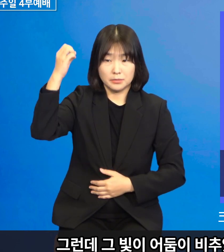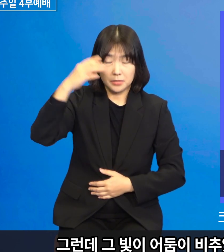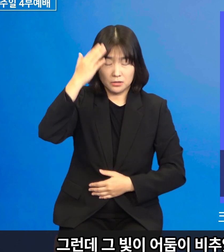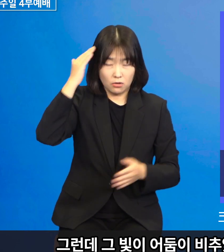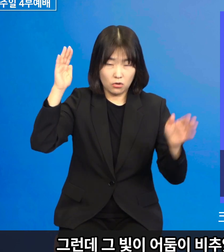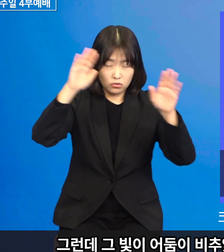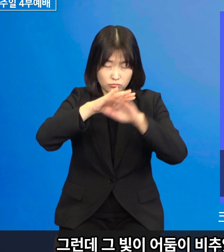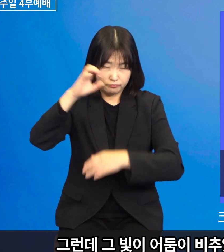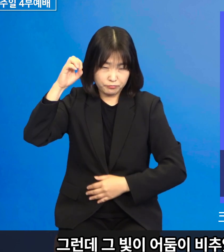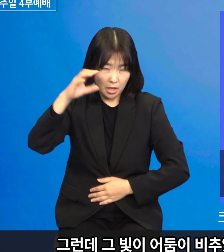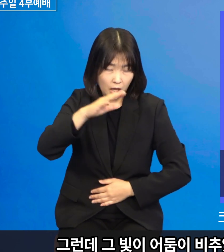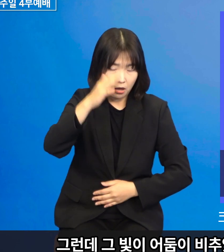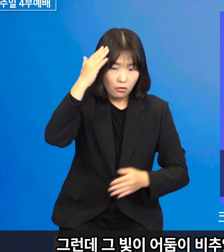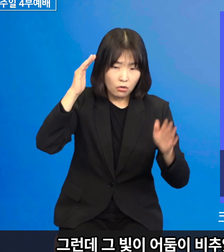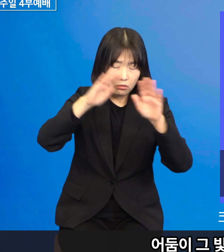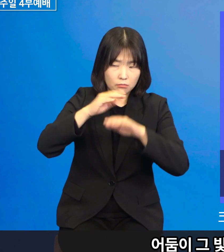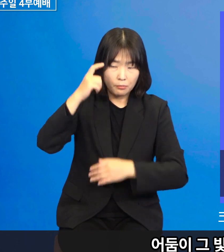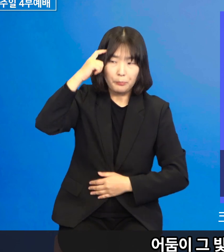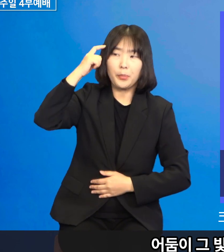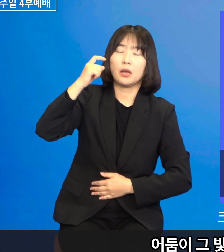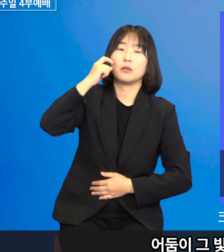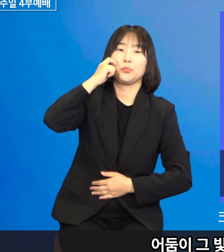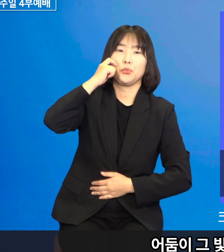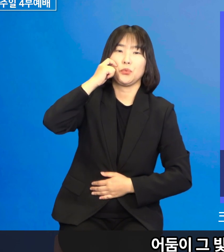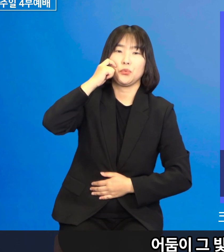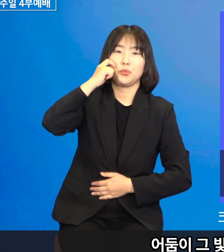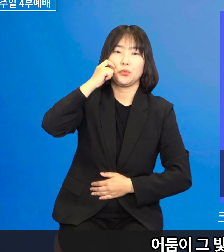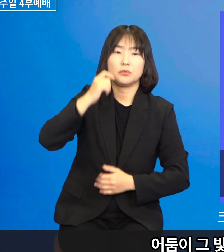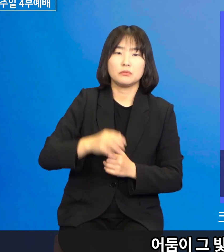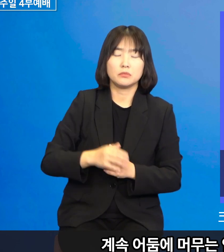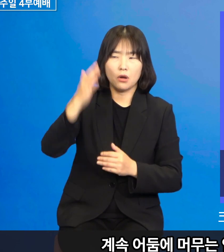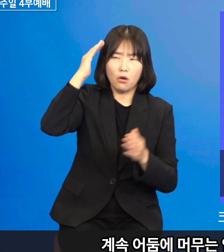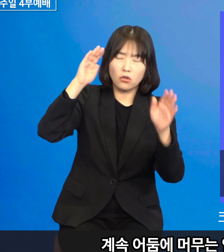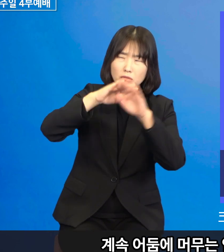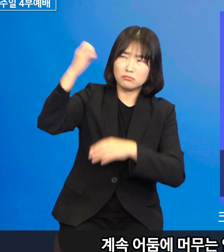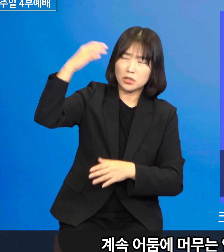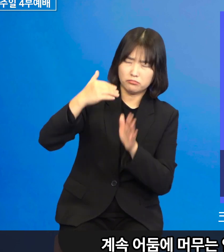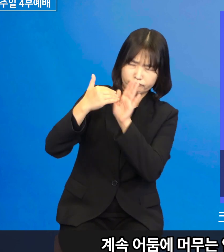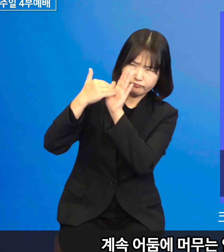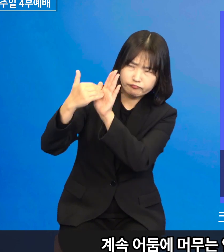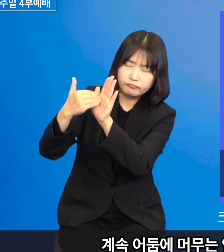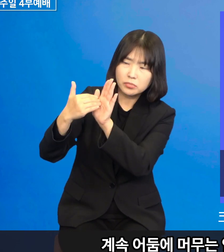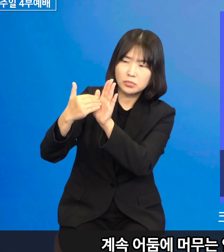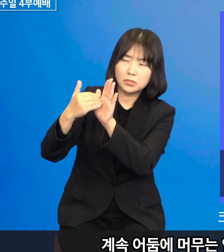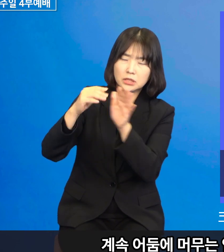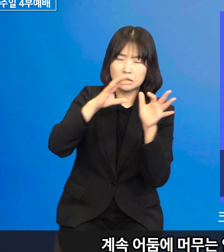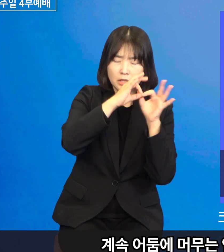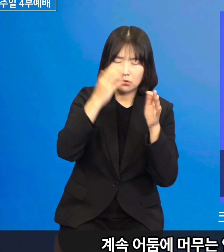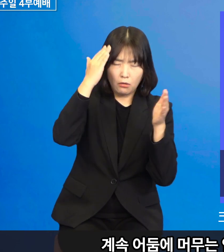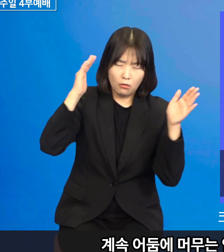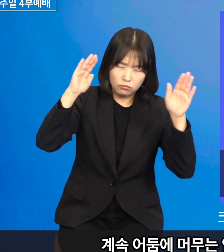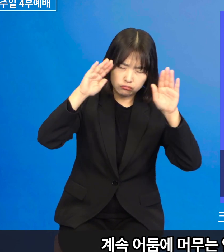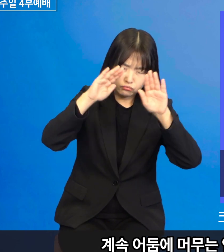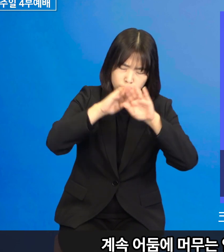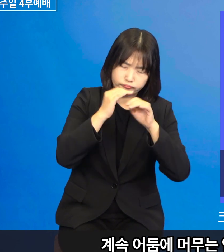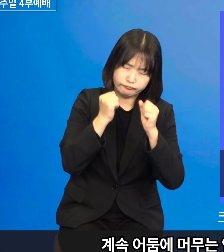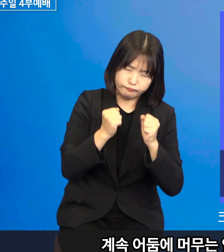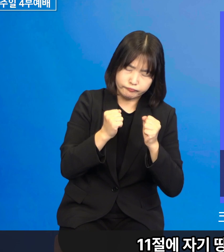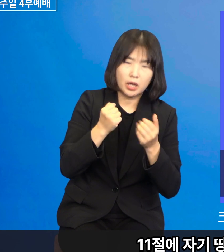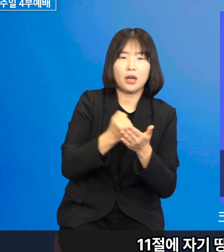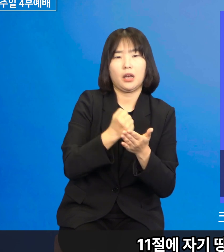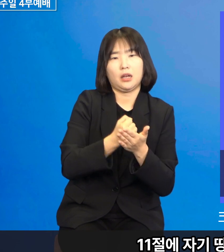어둠이 깨닫지 못하더라. 어둠이 그 빛을 거부하여서 계속 어둠에 머무는 안타까운 일이